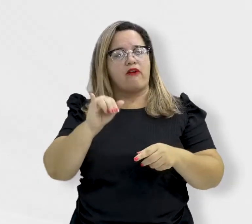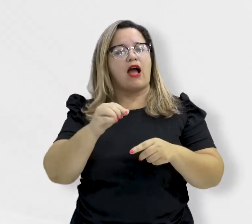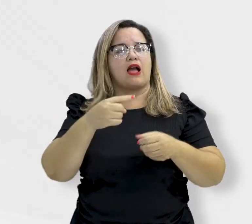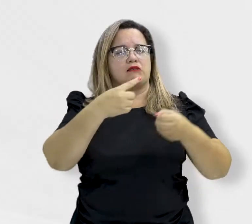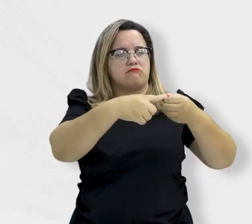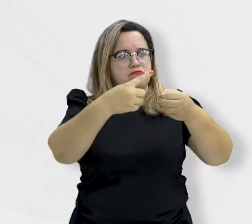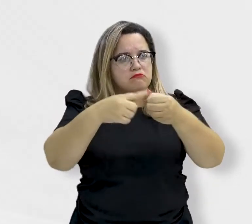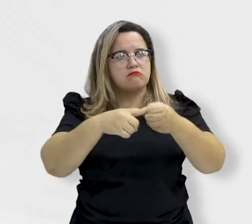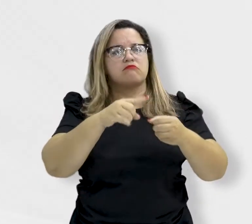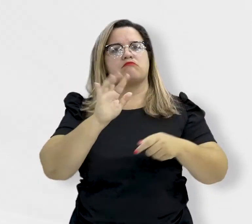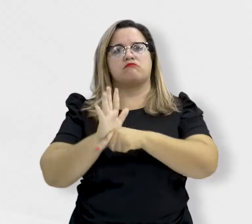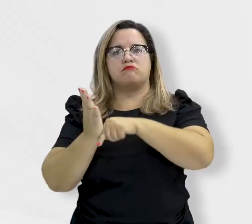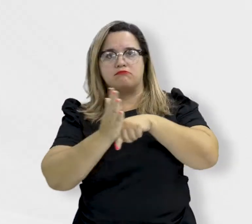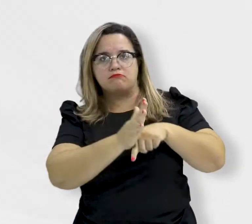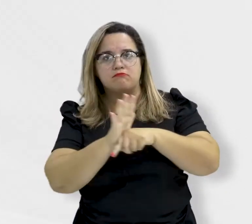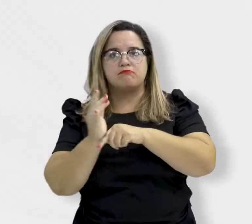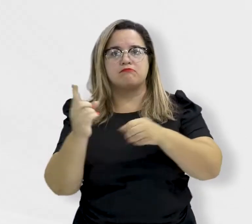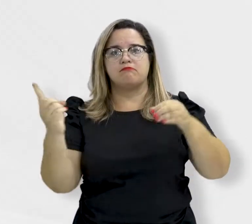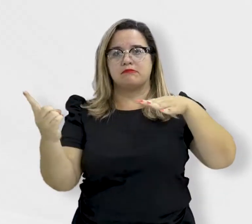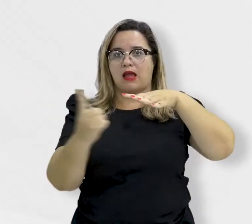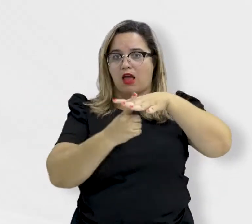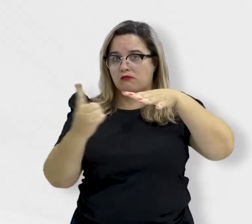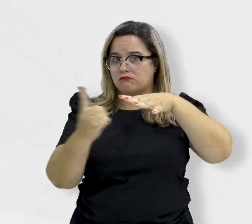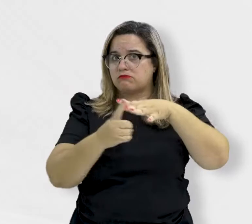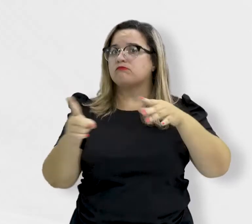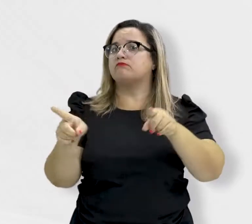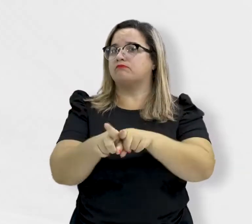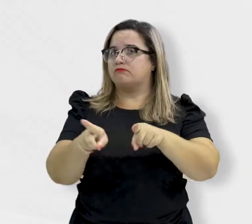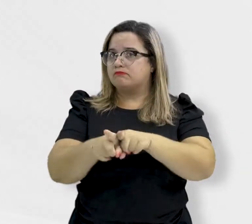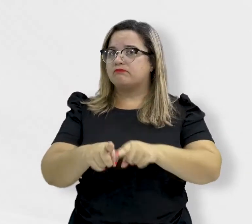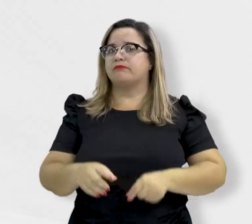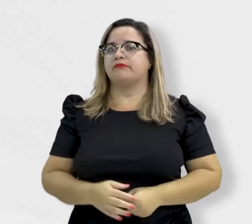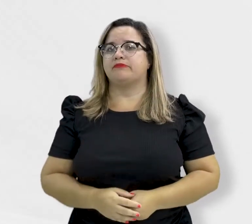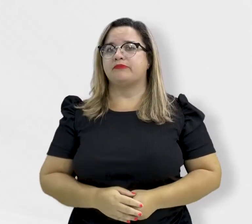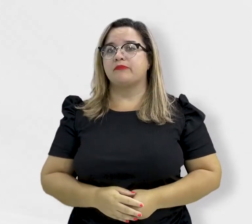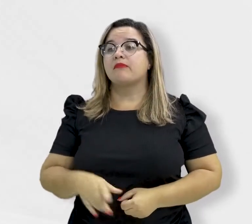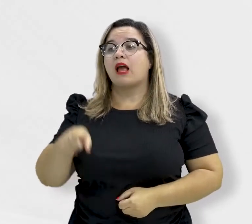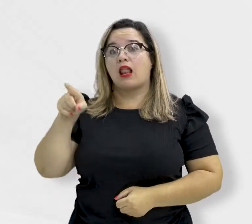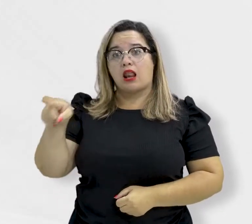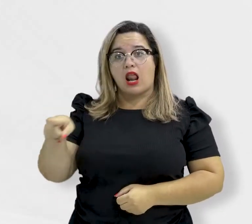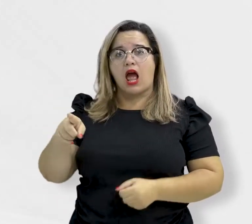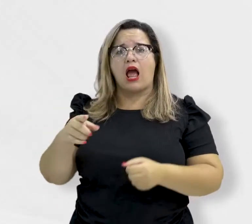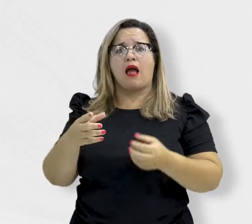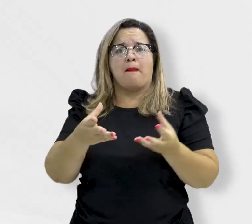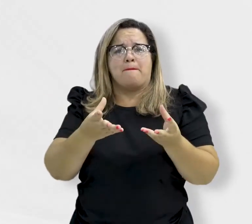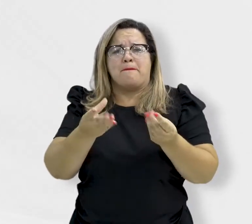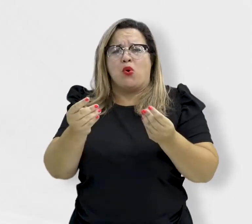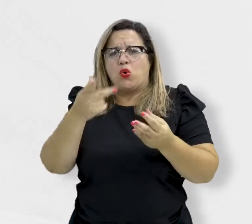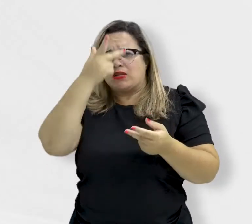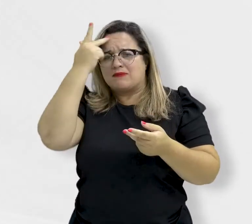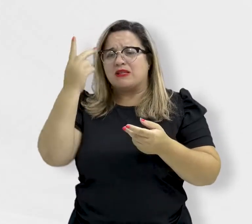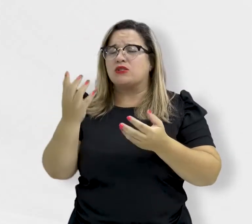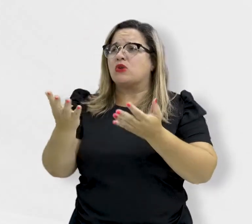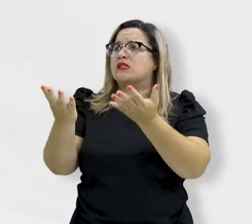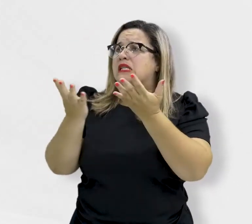recursos. A cidade sempre apresentou grande número de demandas, pois fica entre Rondonópolis e Cuiabá. Antes, vivia